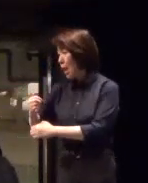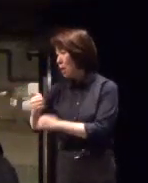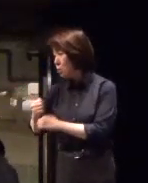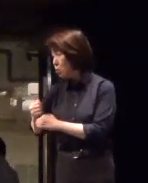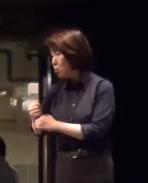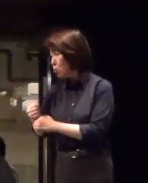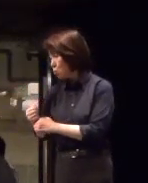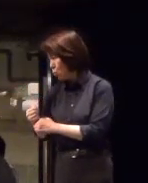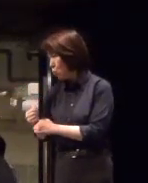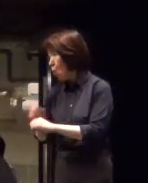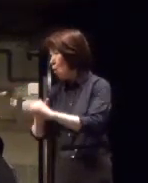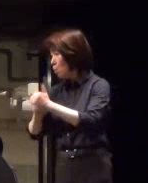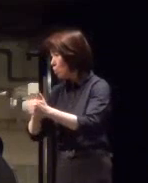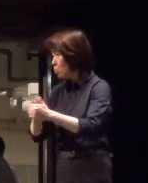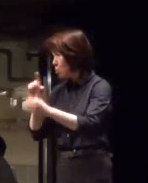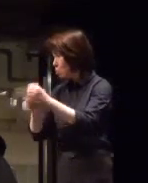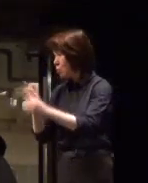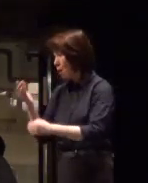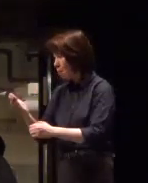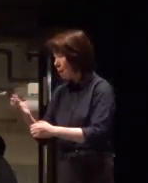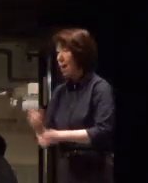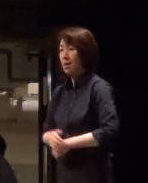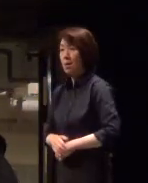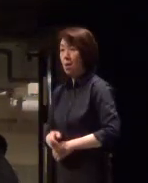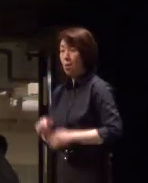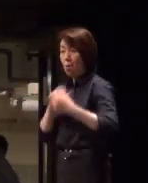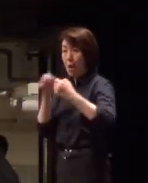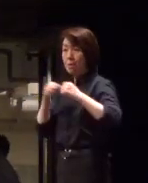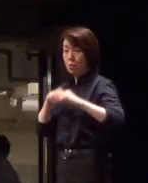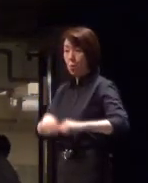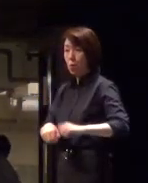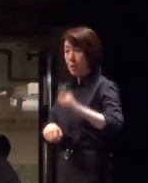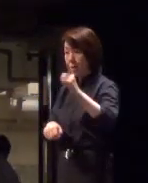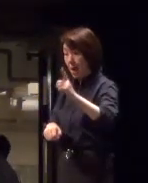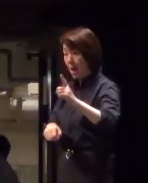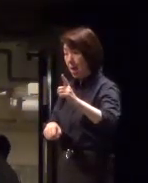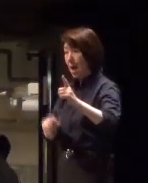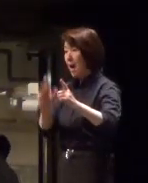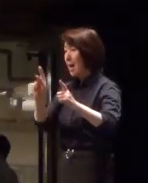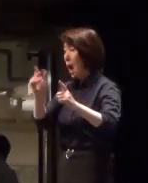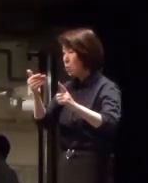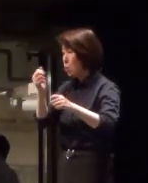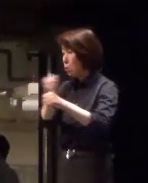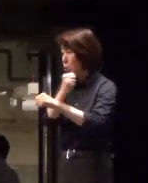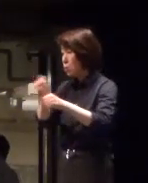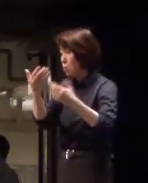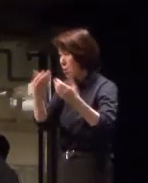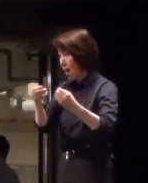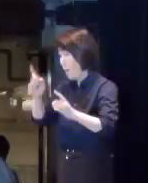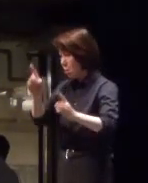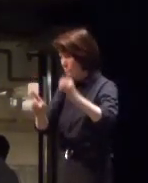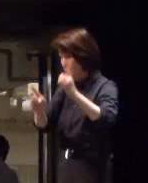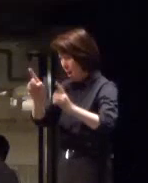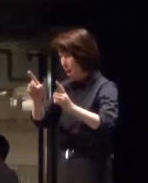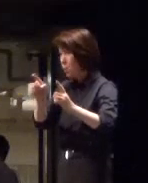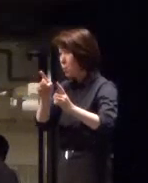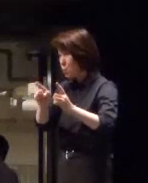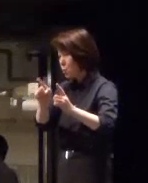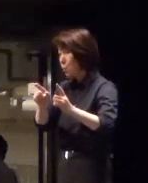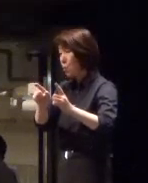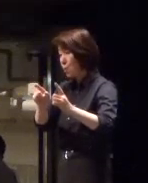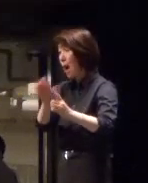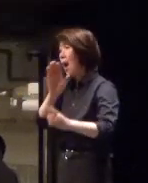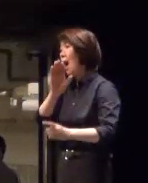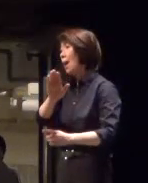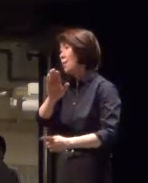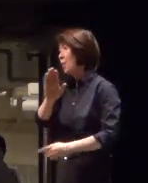むしろ私は聞きたくなります。朝鮮民主主義人民共和国が核兵器を作った作らないということがまあ